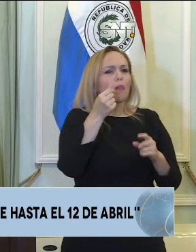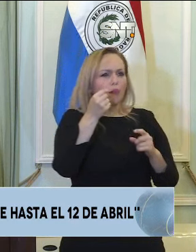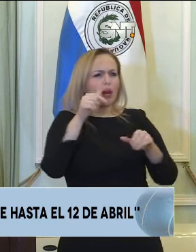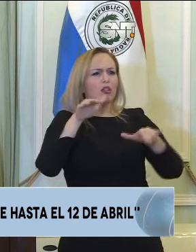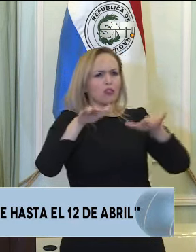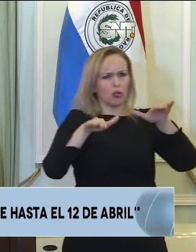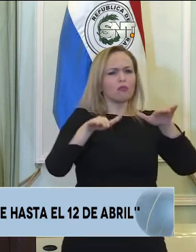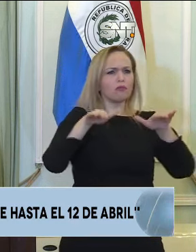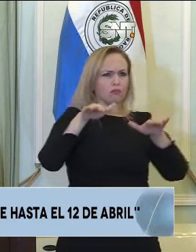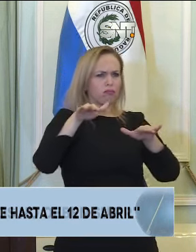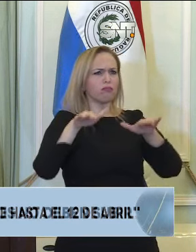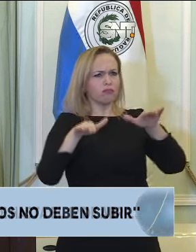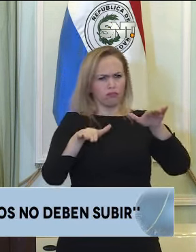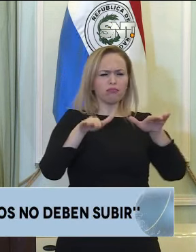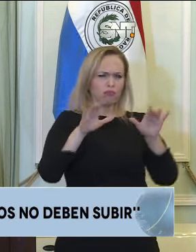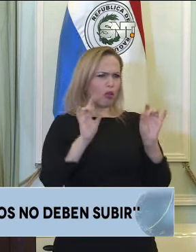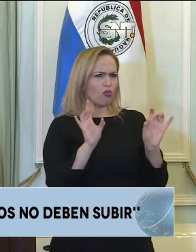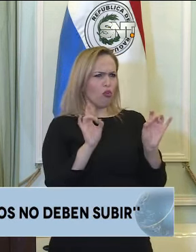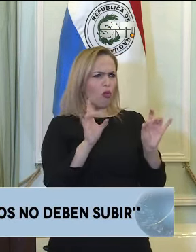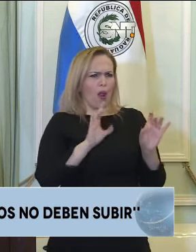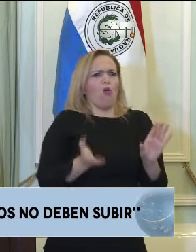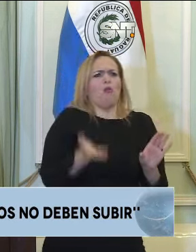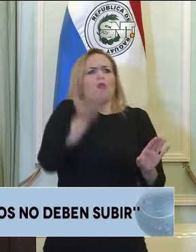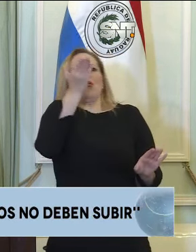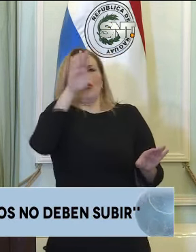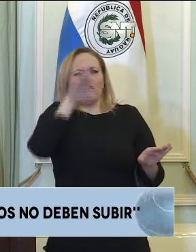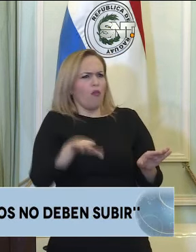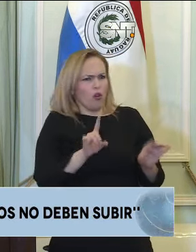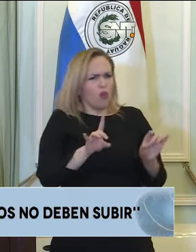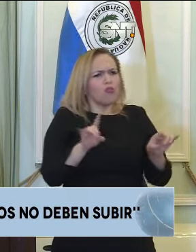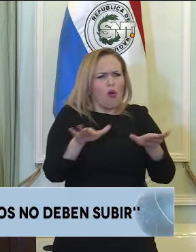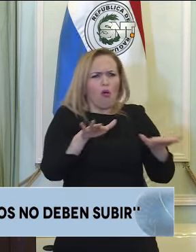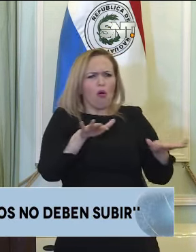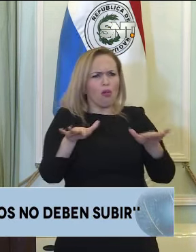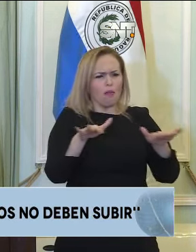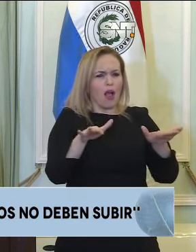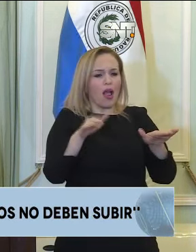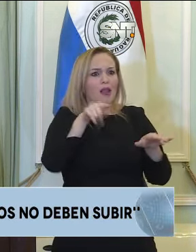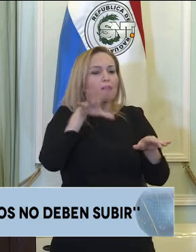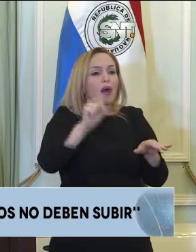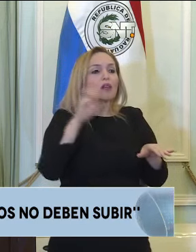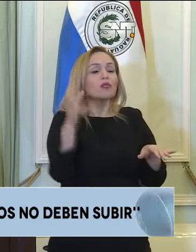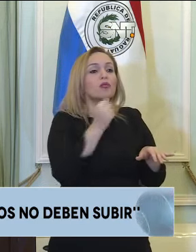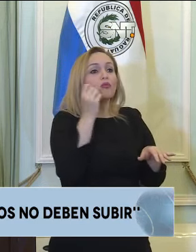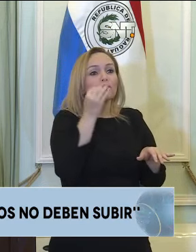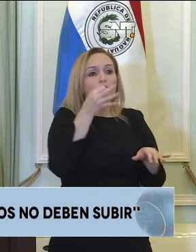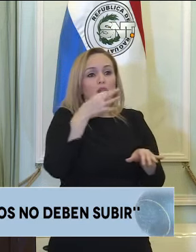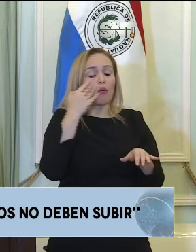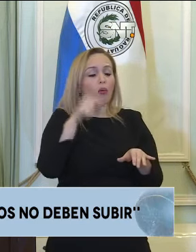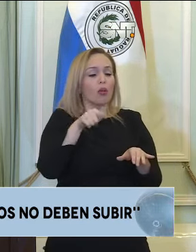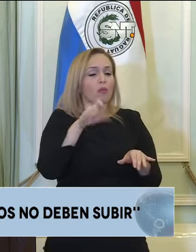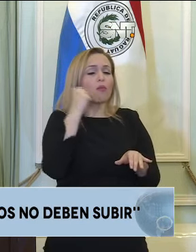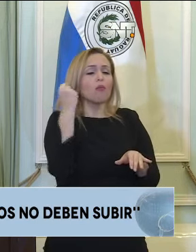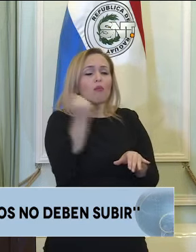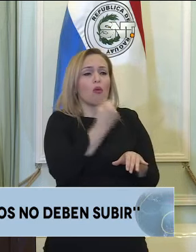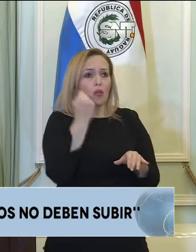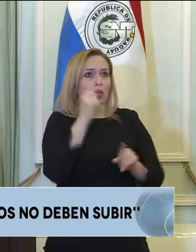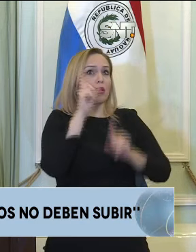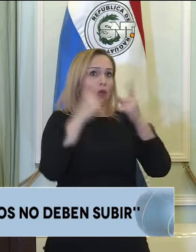máximos con un rango aceptable. que destacar que algunos de estos insumos tienen componentes o son